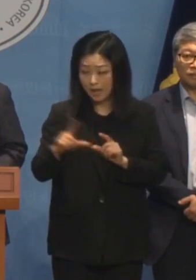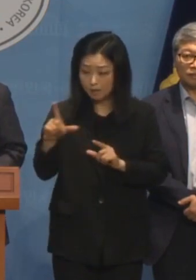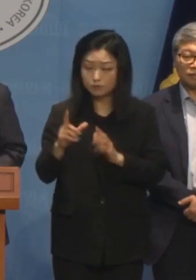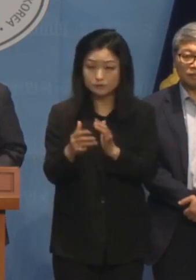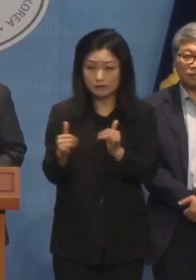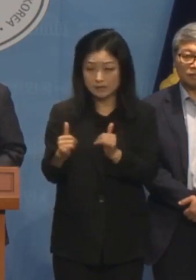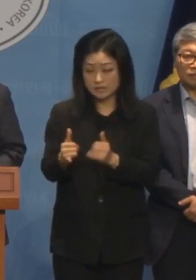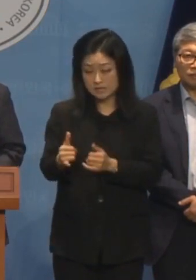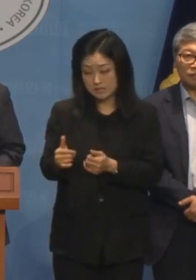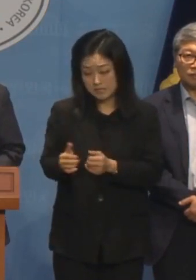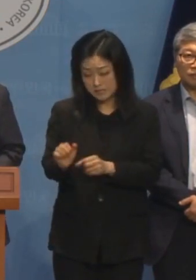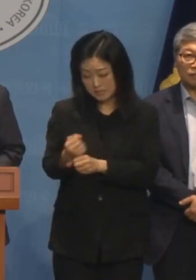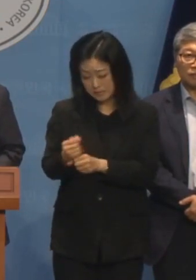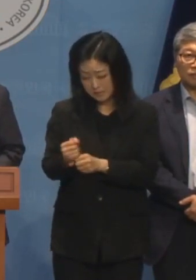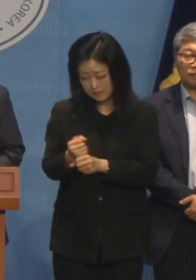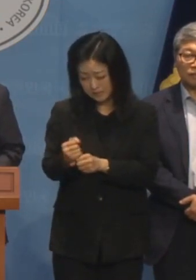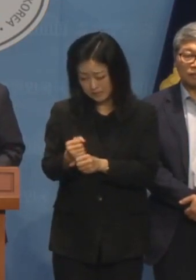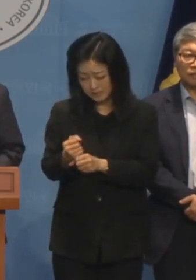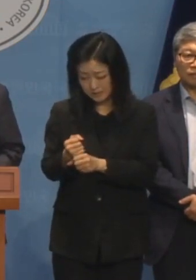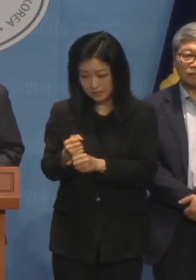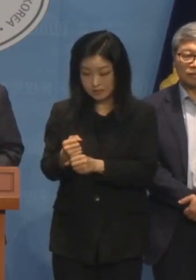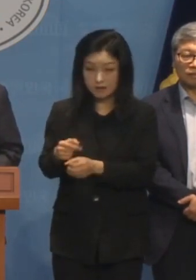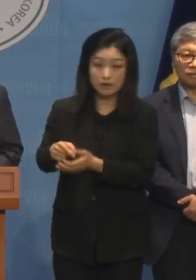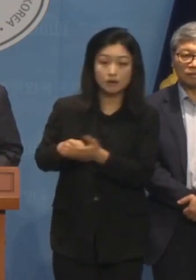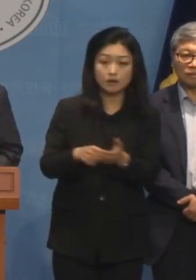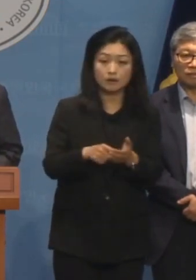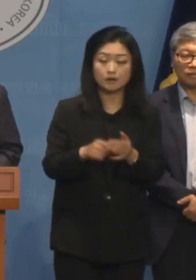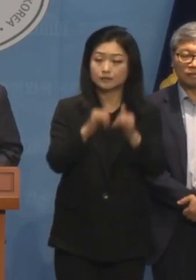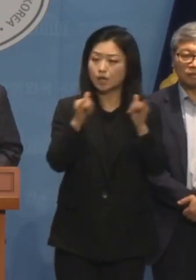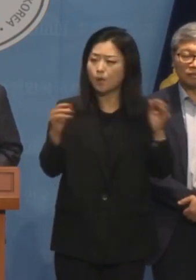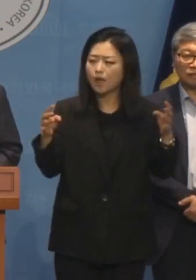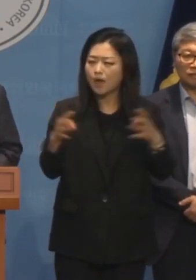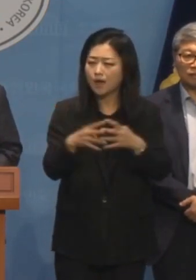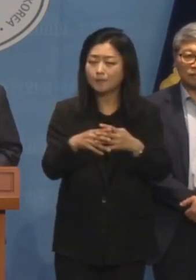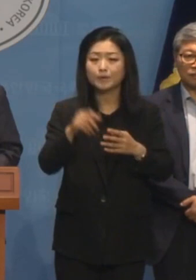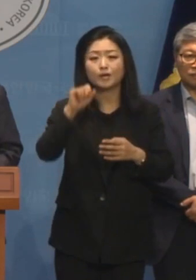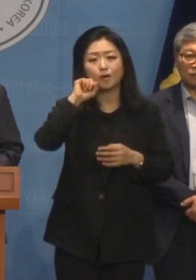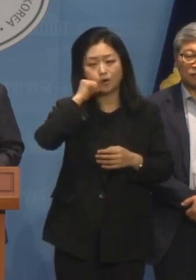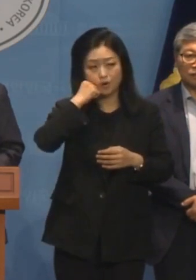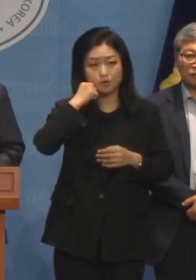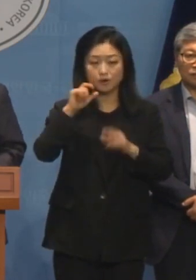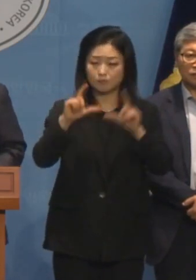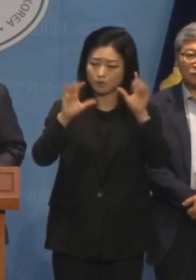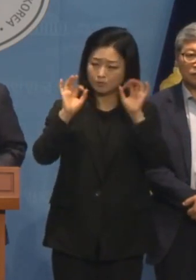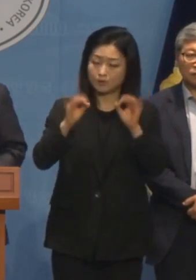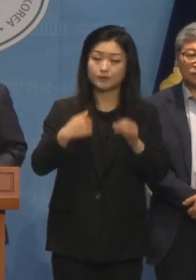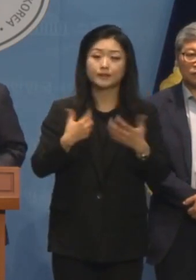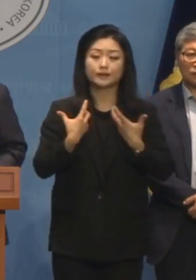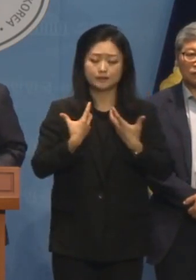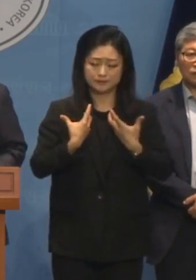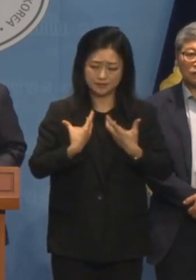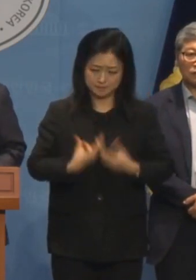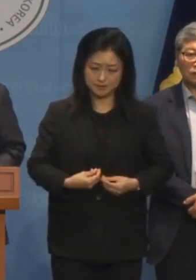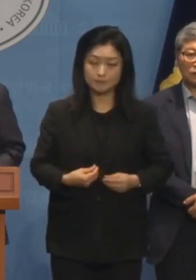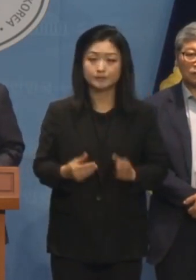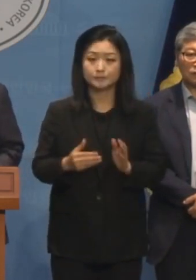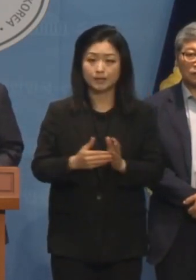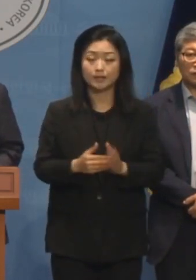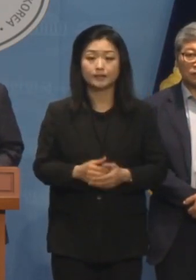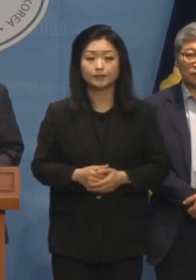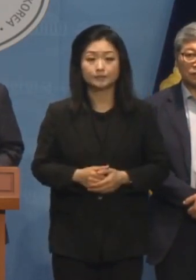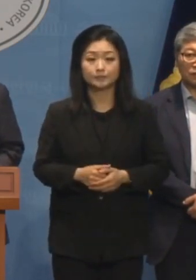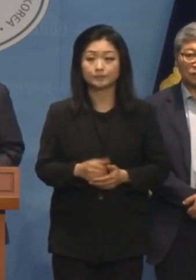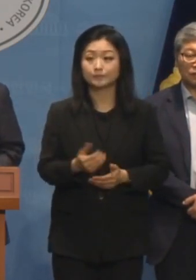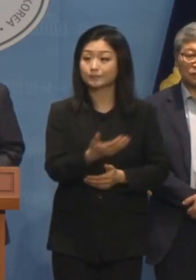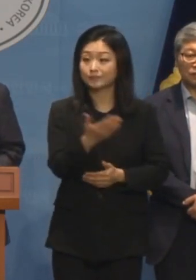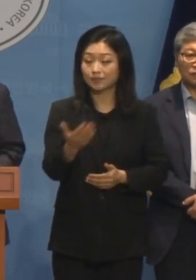전횡으로 운영되고 있어 사회적 합의를 찾아보기 힘든 현실에 참담함을 금할 수 없습니다. 이미